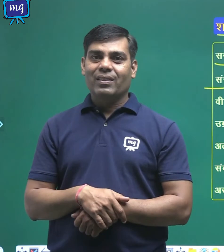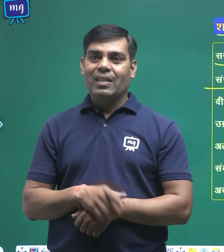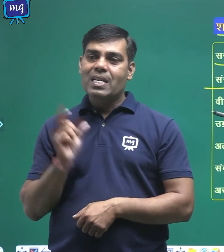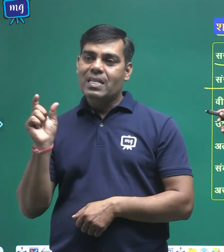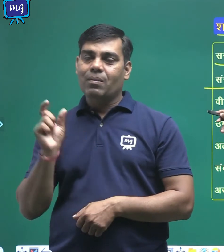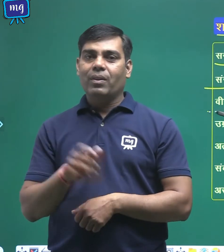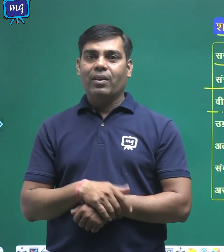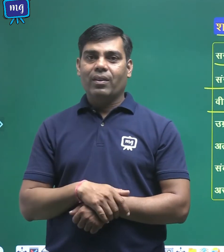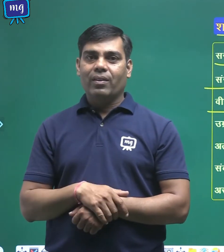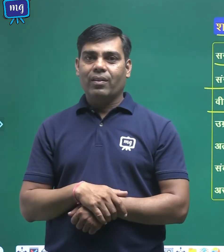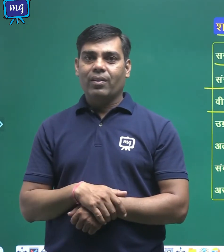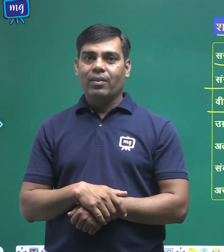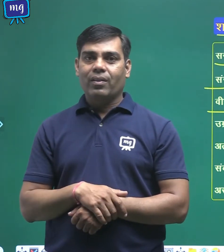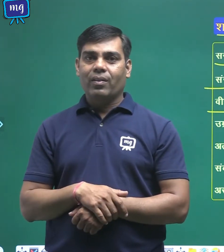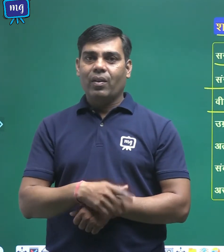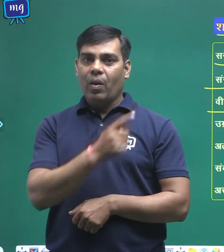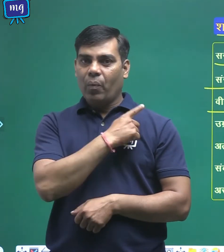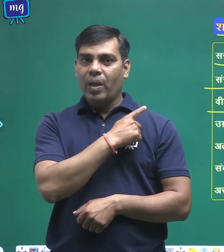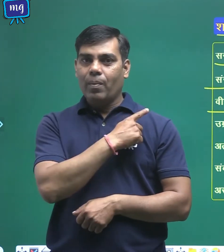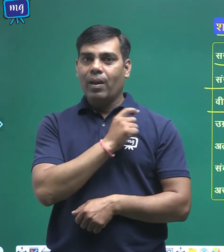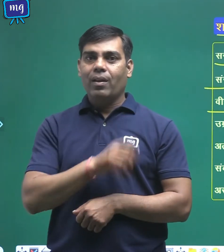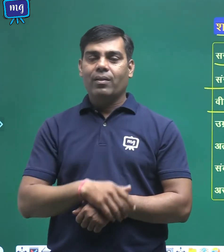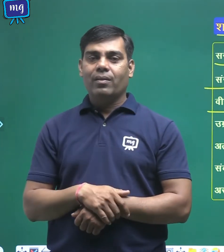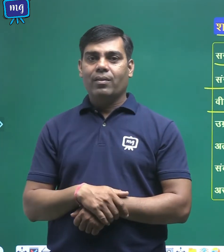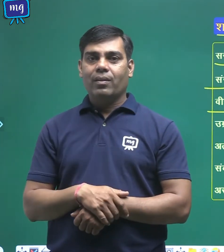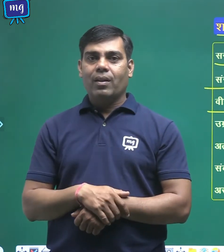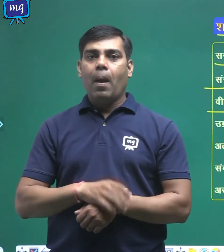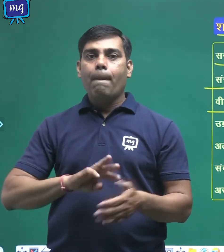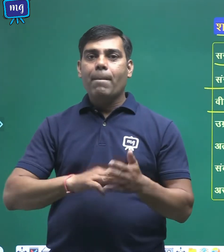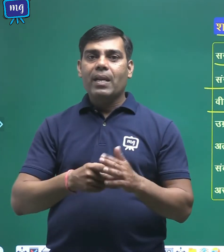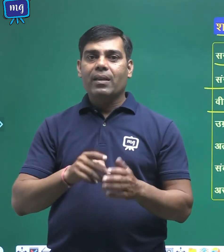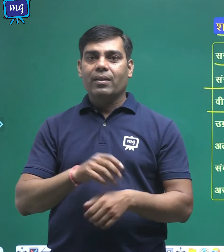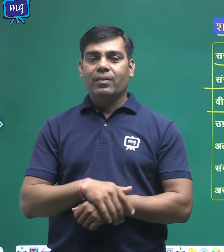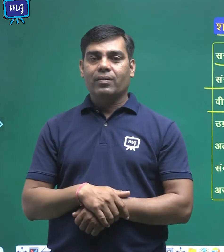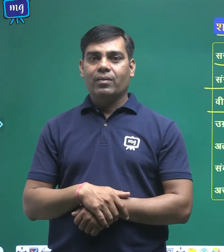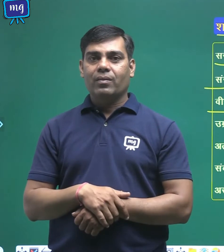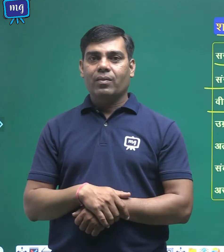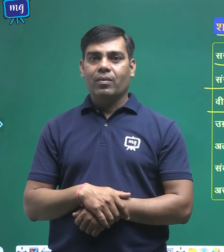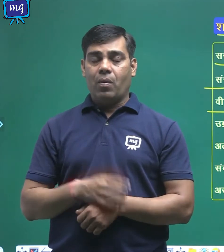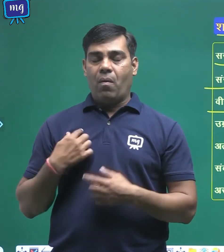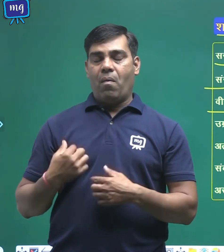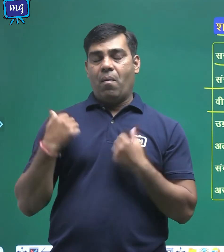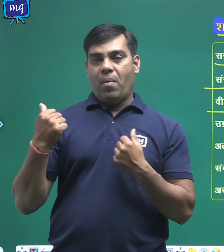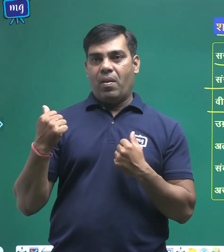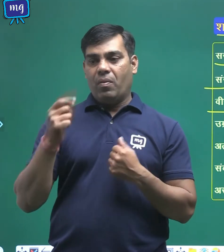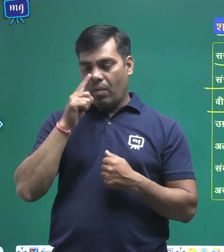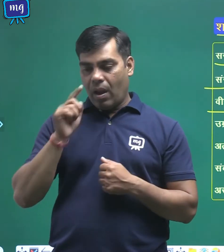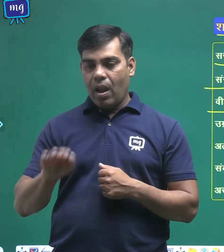शब्द है वीर बाला, अर्थ है बहादुर लड़की।